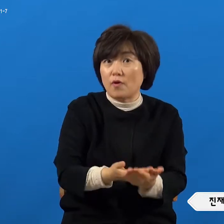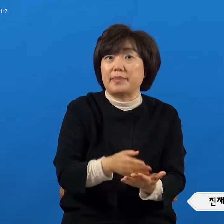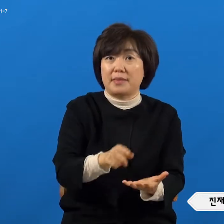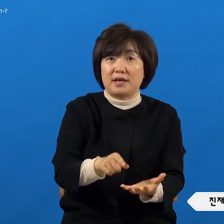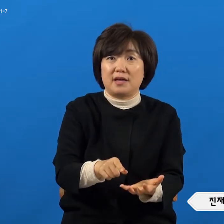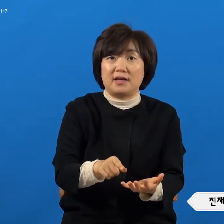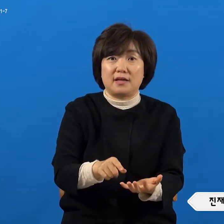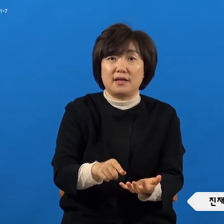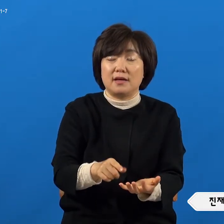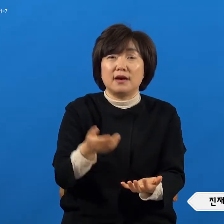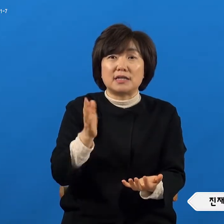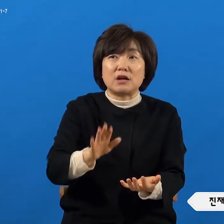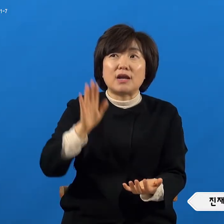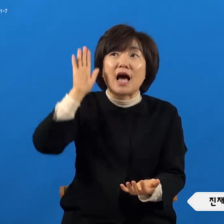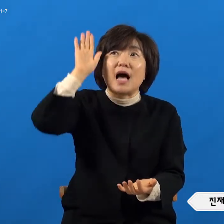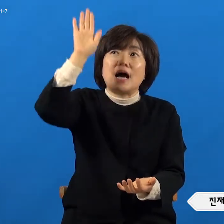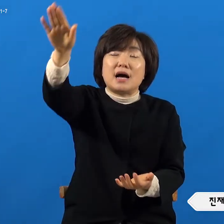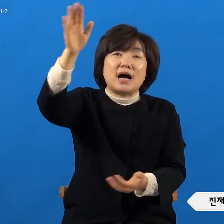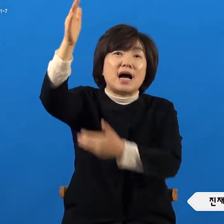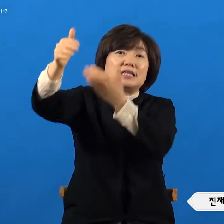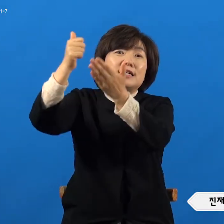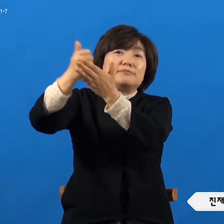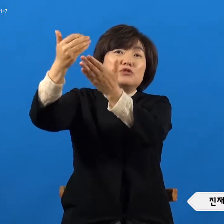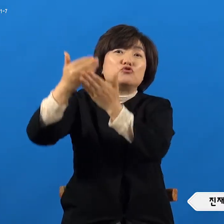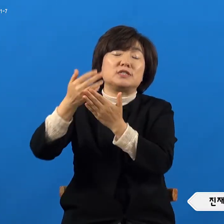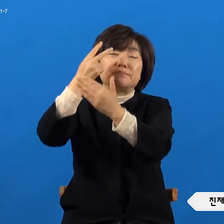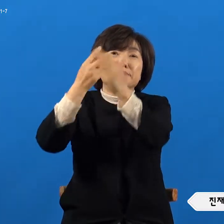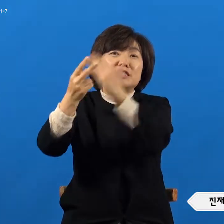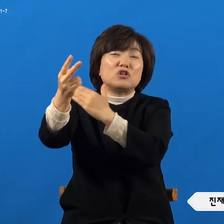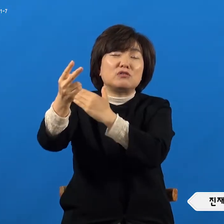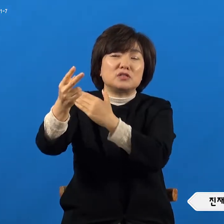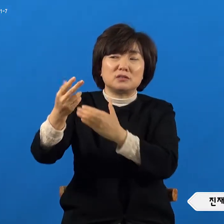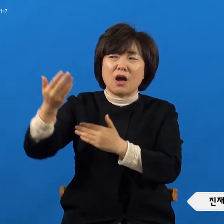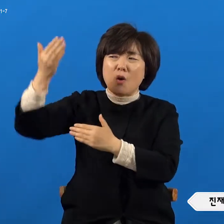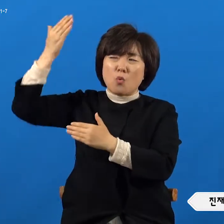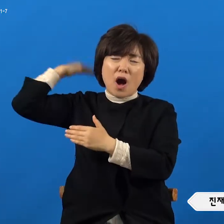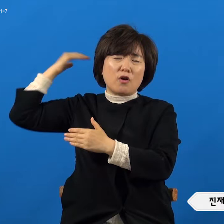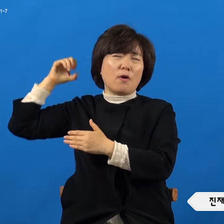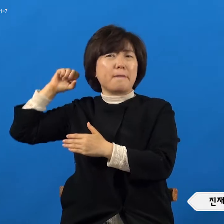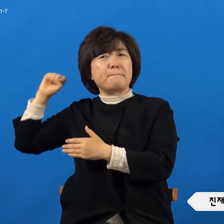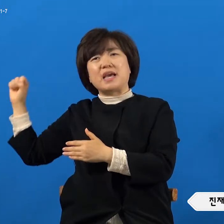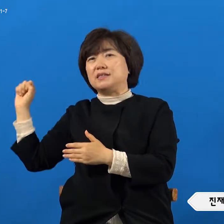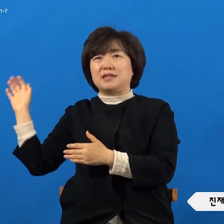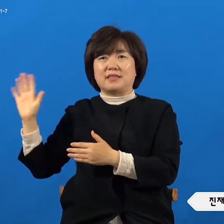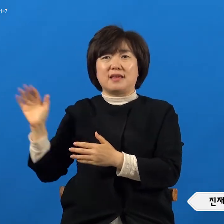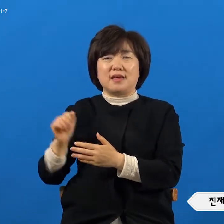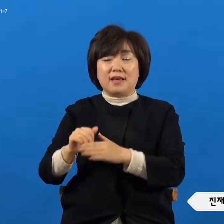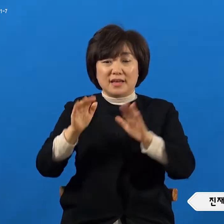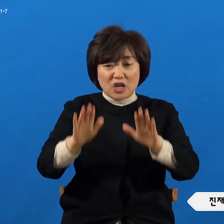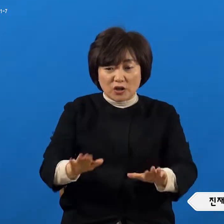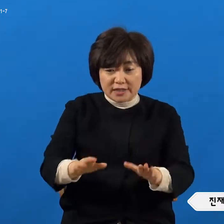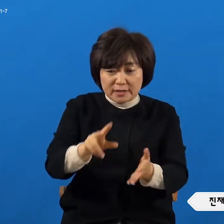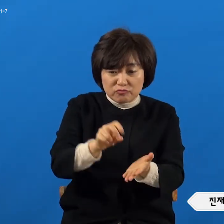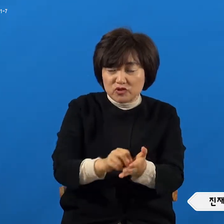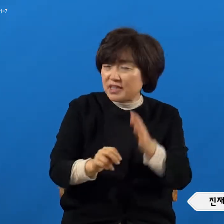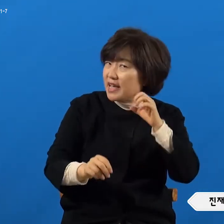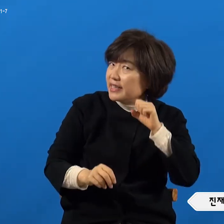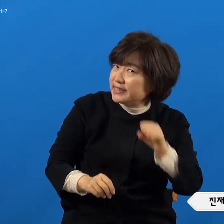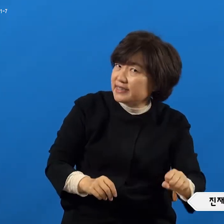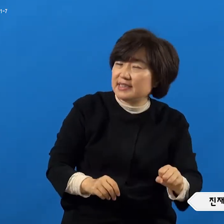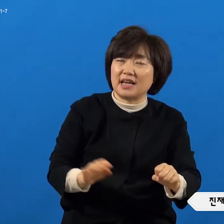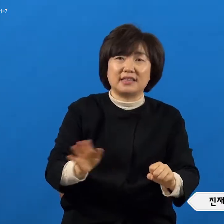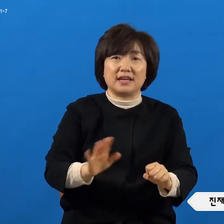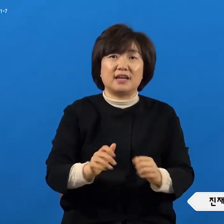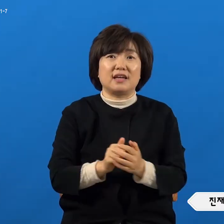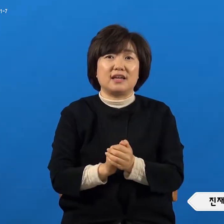이야기합니다. 그러나 하나님이 주신 비전은 과거의 문제에 국한되지 않습니다. 현재의 문제에 제한되지